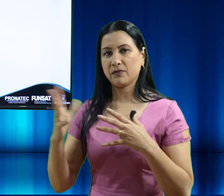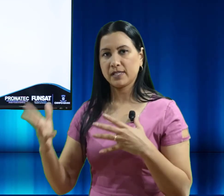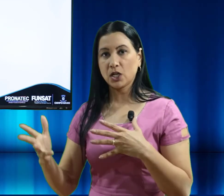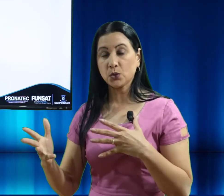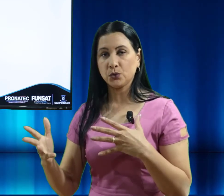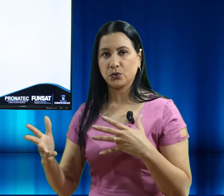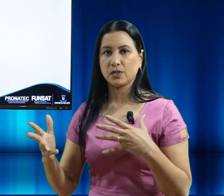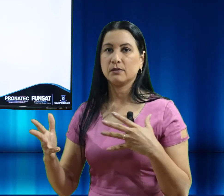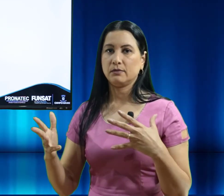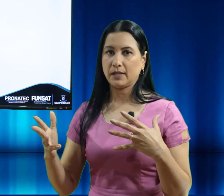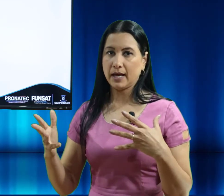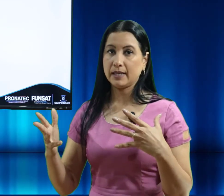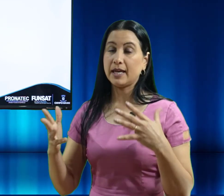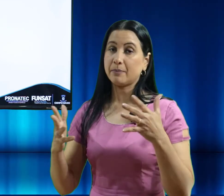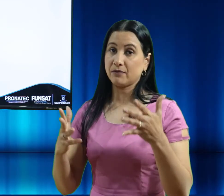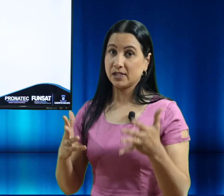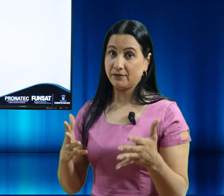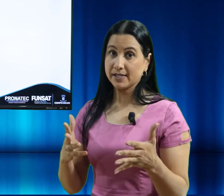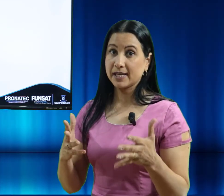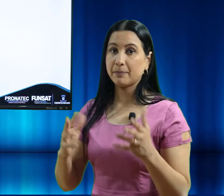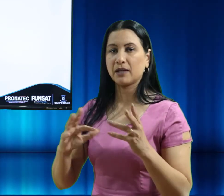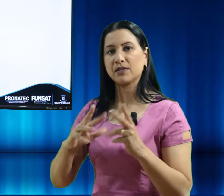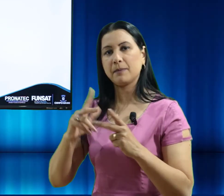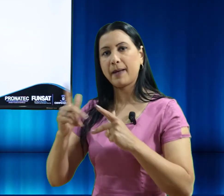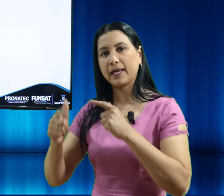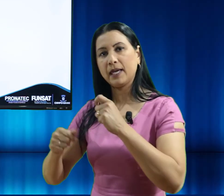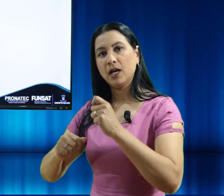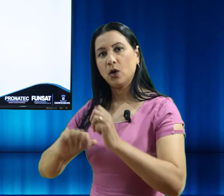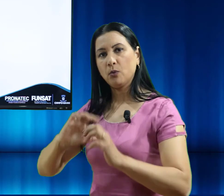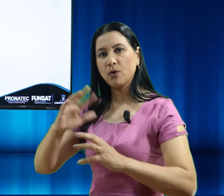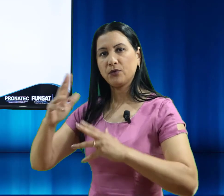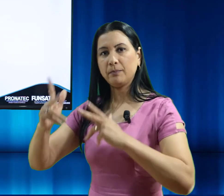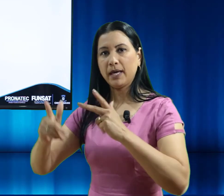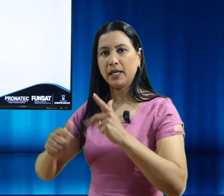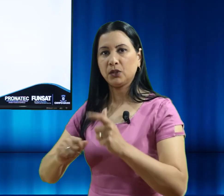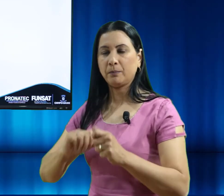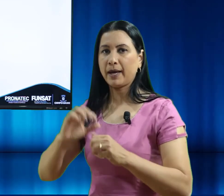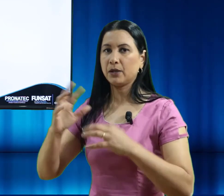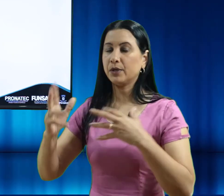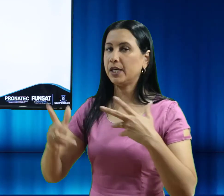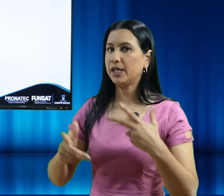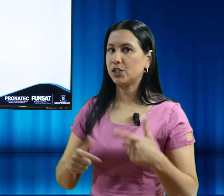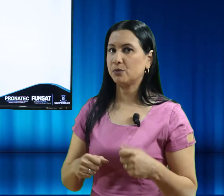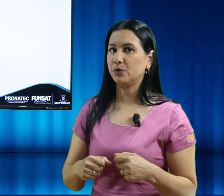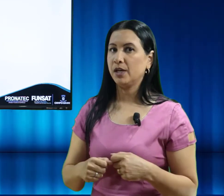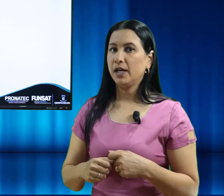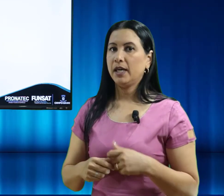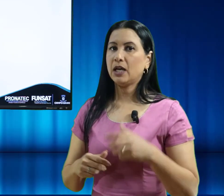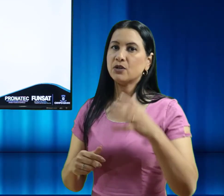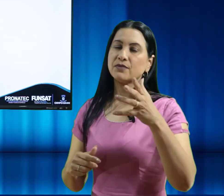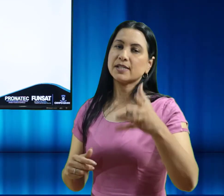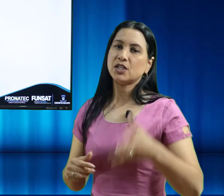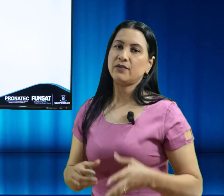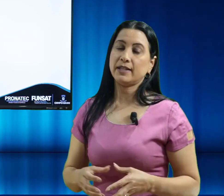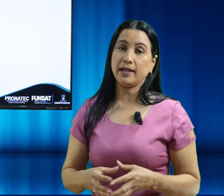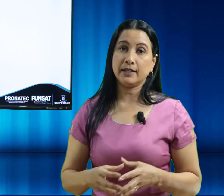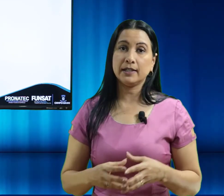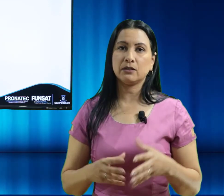fazer juntos, tá? E é para você fazer, para que você pegue o movimento, pegue o ritmo. E onde você estiver treinando,